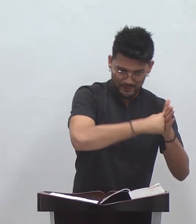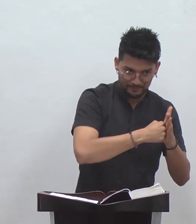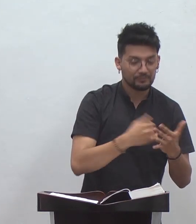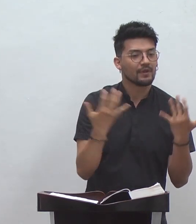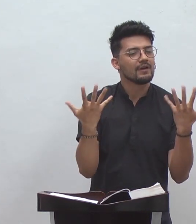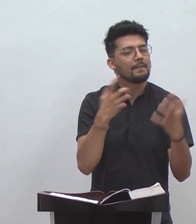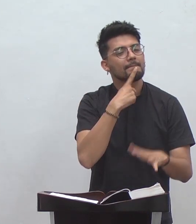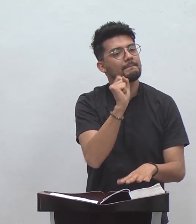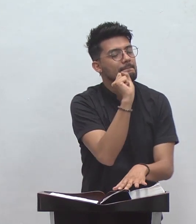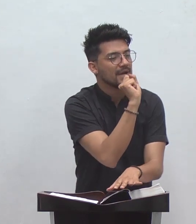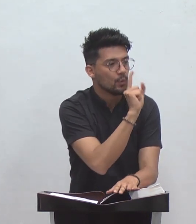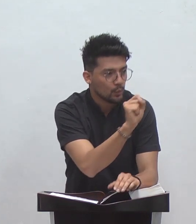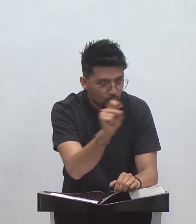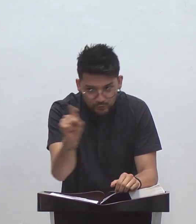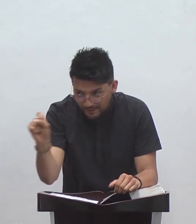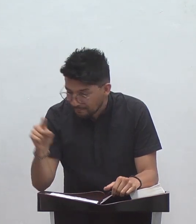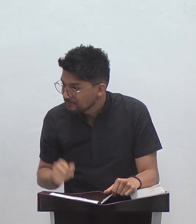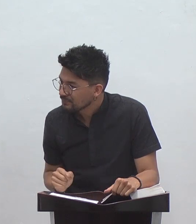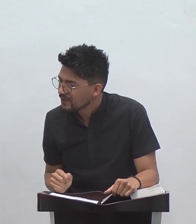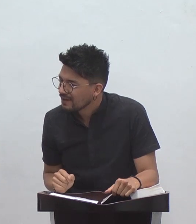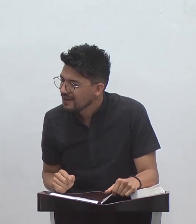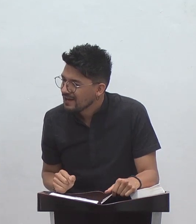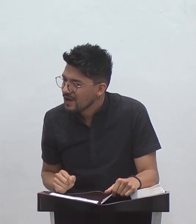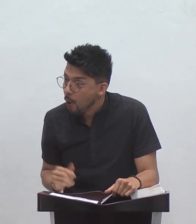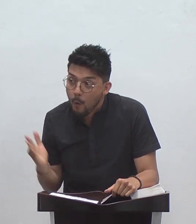su voz. Tenga eso ahí presente. Quiero hacerle una pregunta.